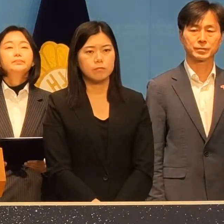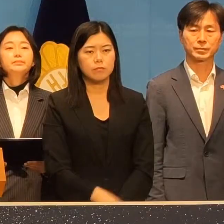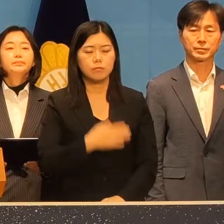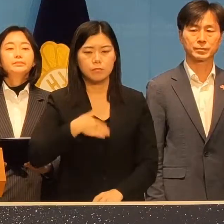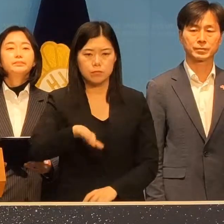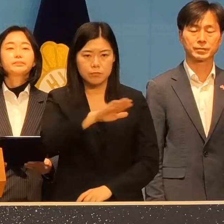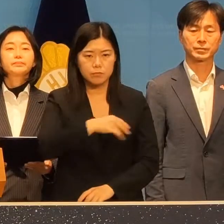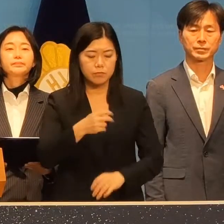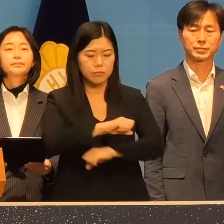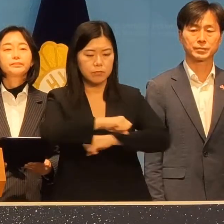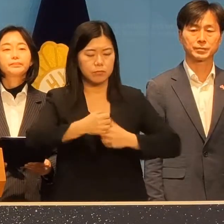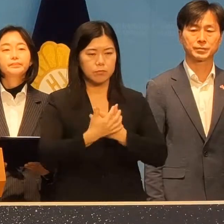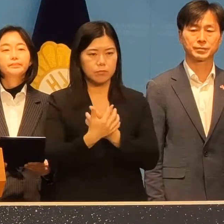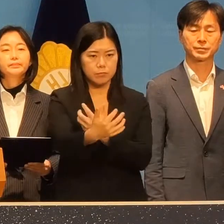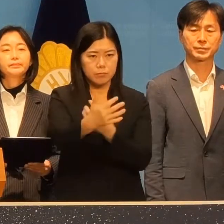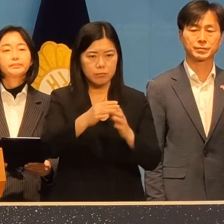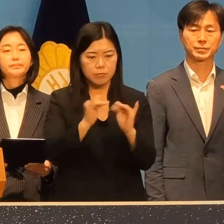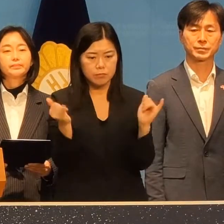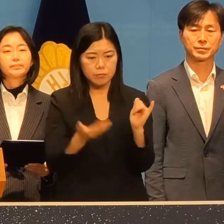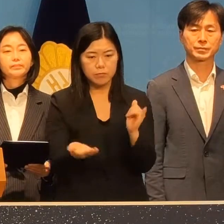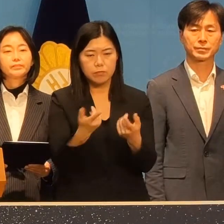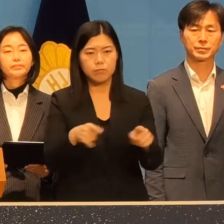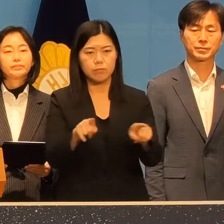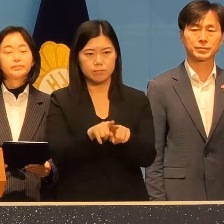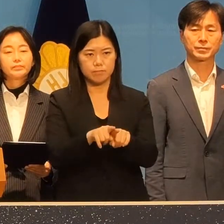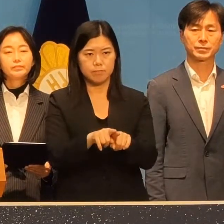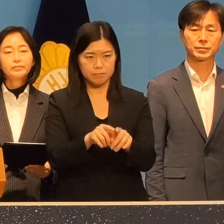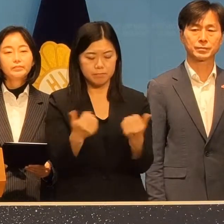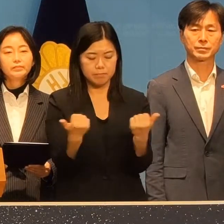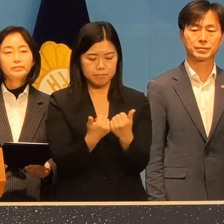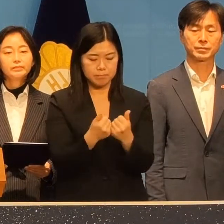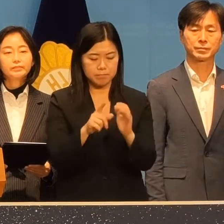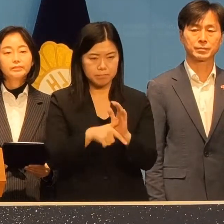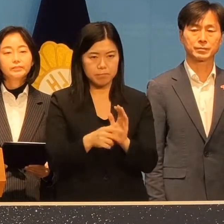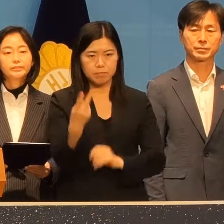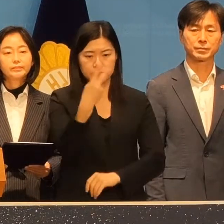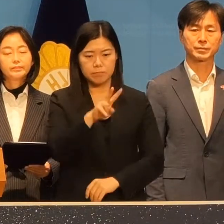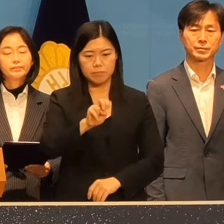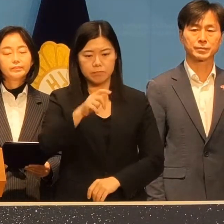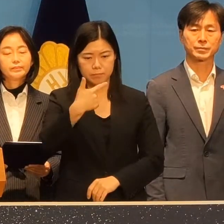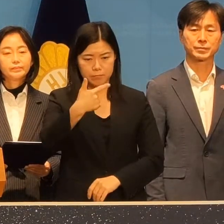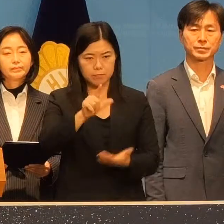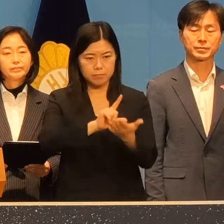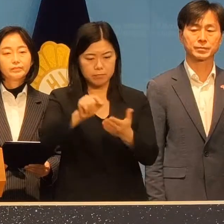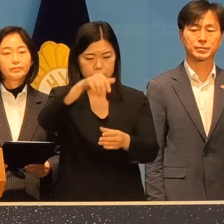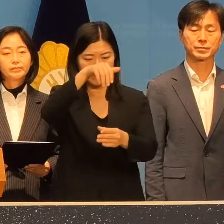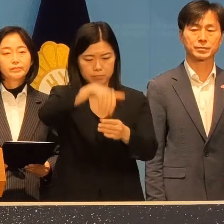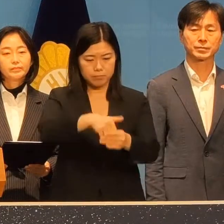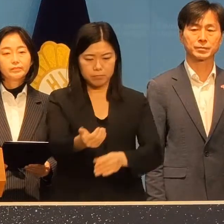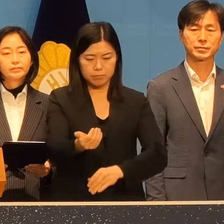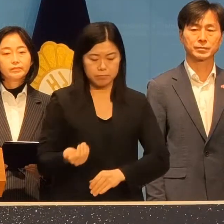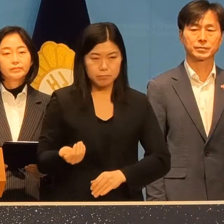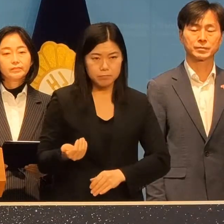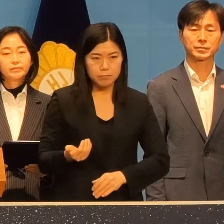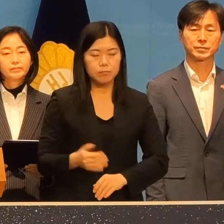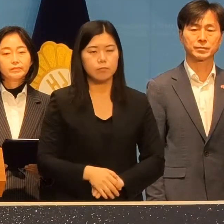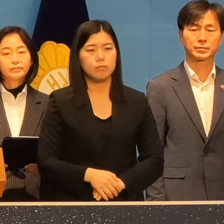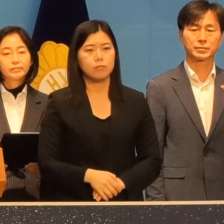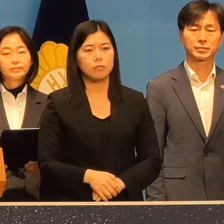개혁진보사당과 광장시민사회가 함께하는 이 연석회의를 통해 2026년 지방선거 이전에